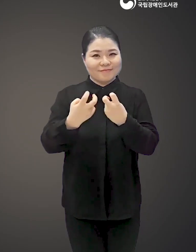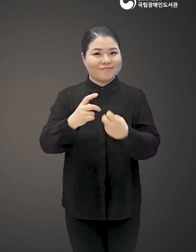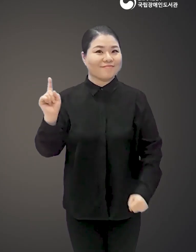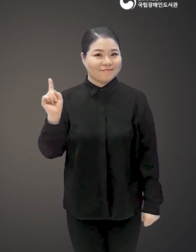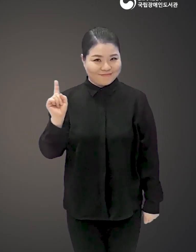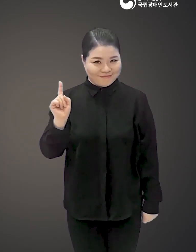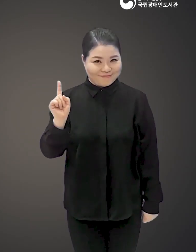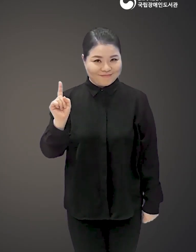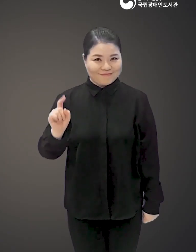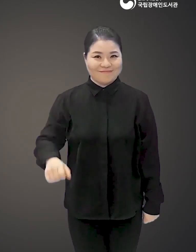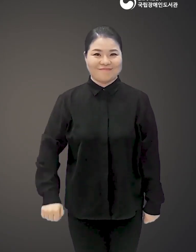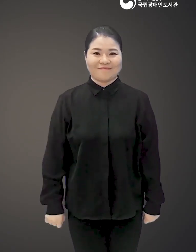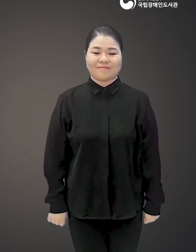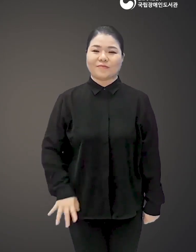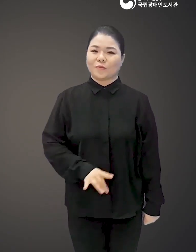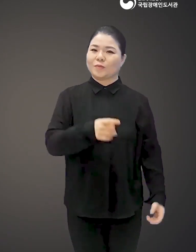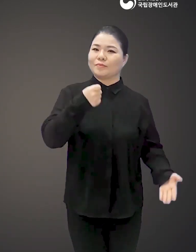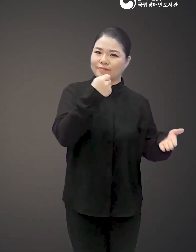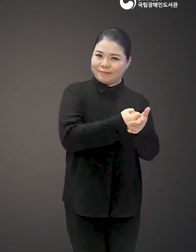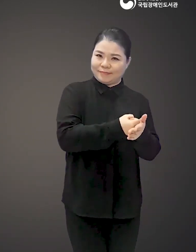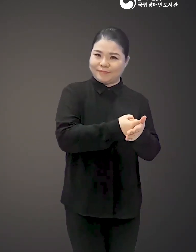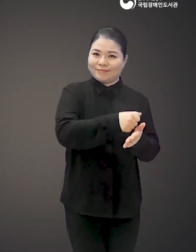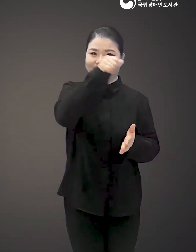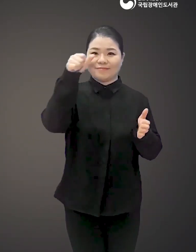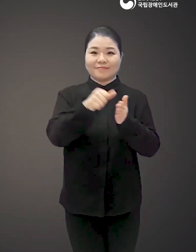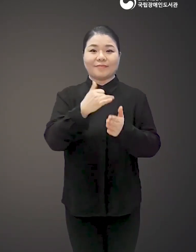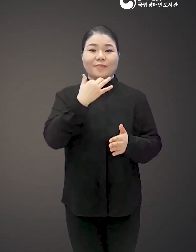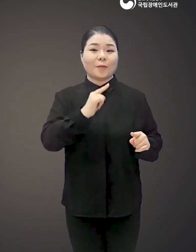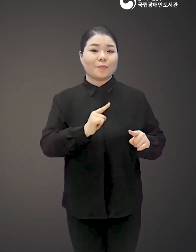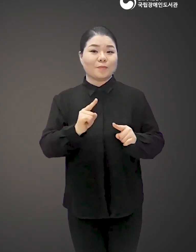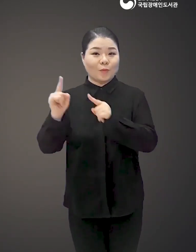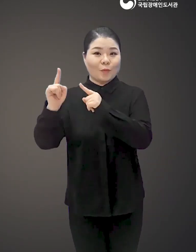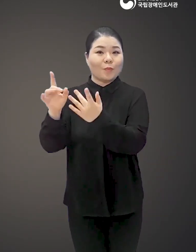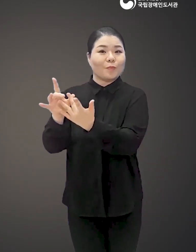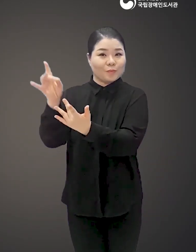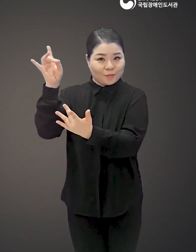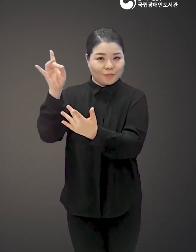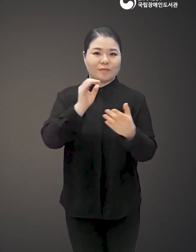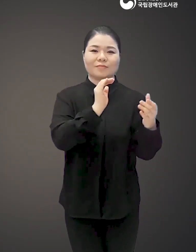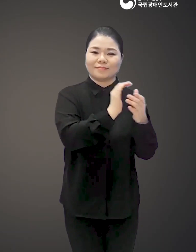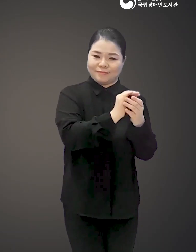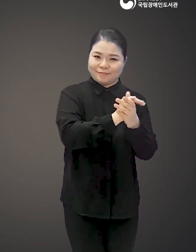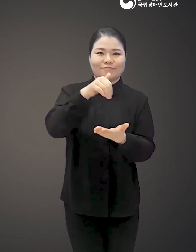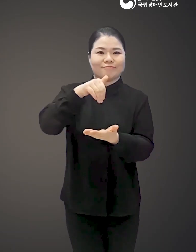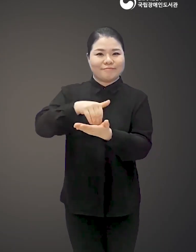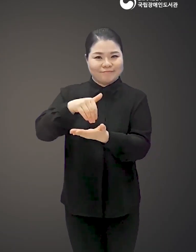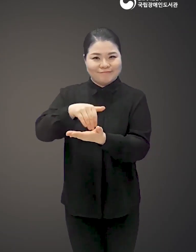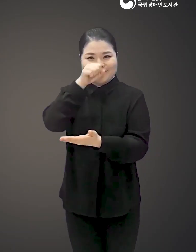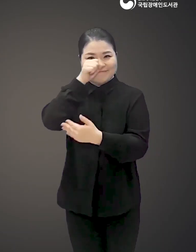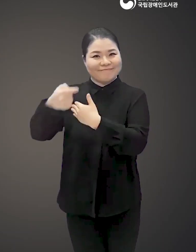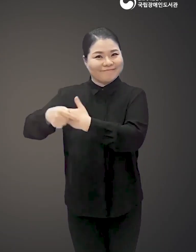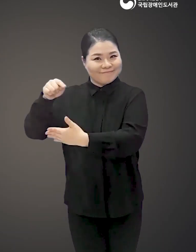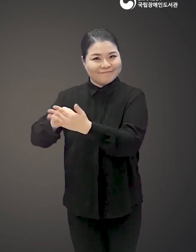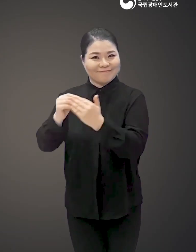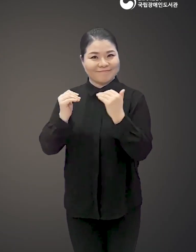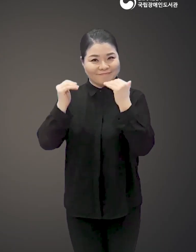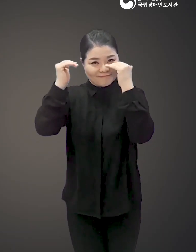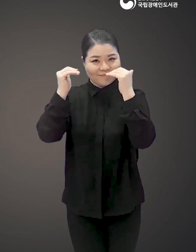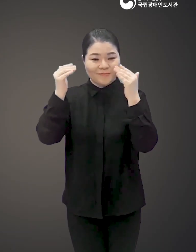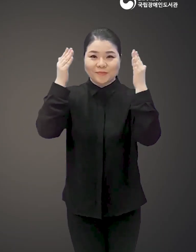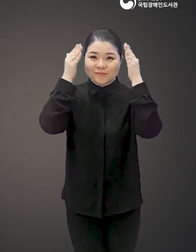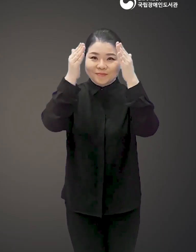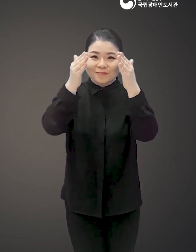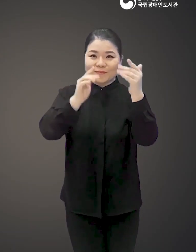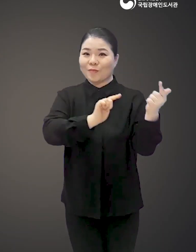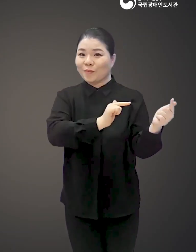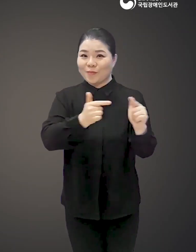하는지까지, 초심, 인생의 순리, 선택, 교우, 반성, 선한 마음, 성장의 방향